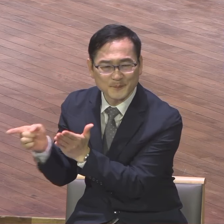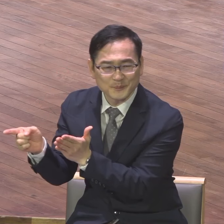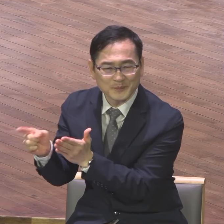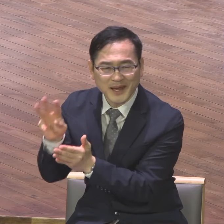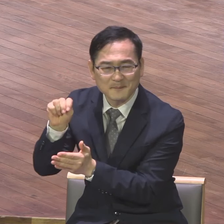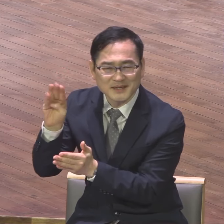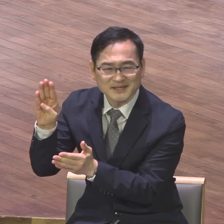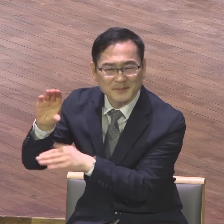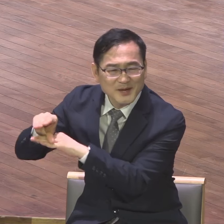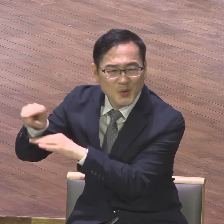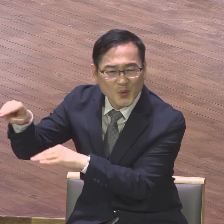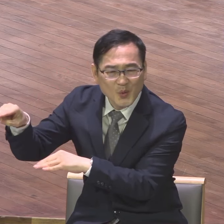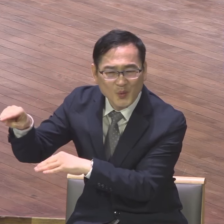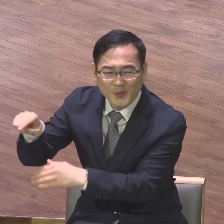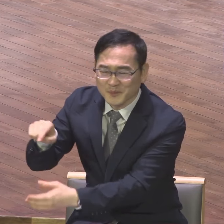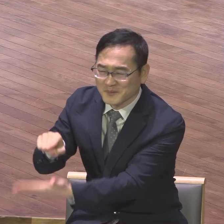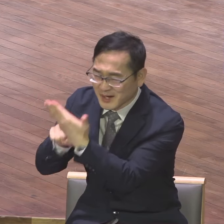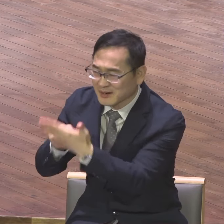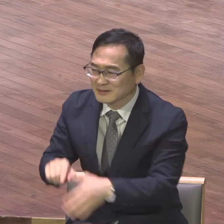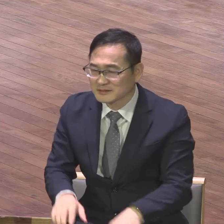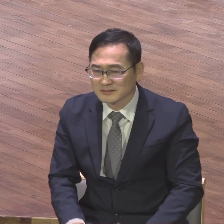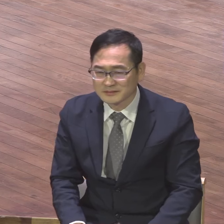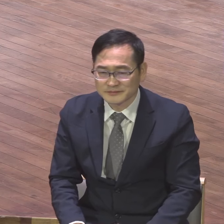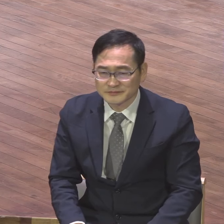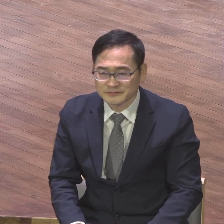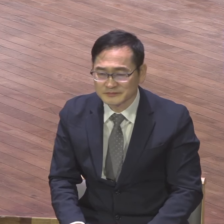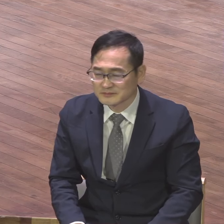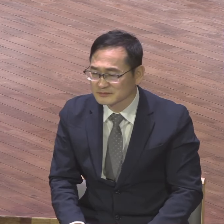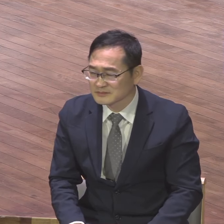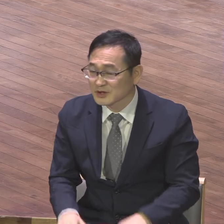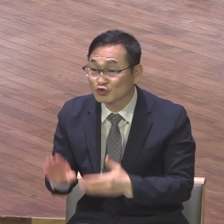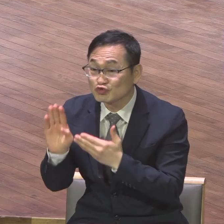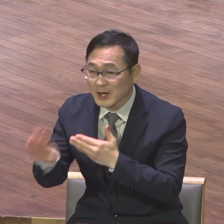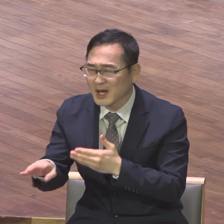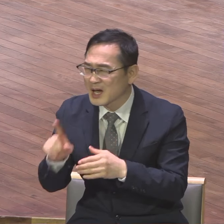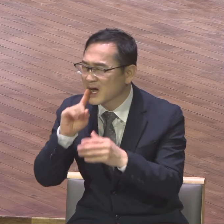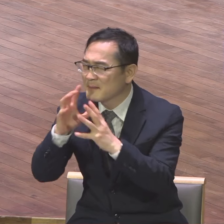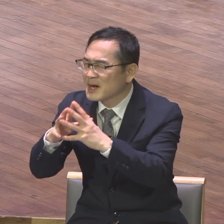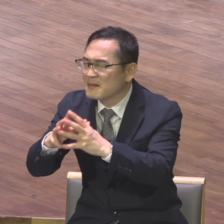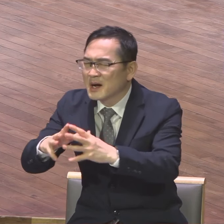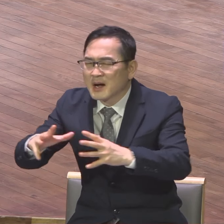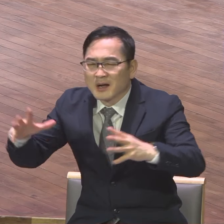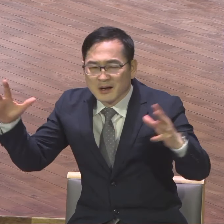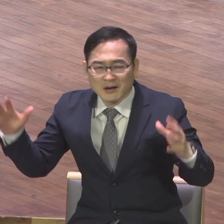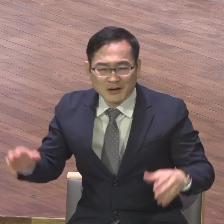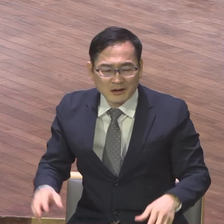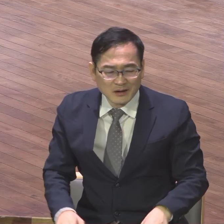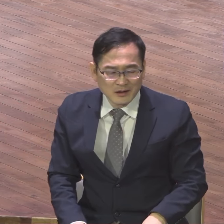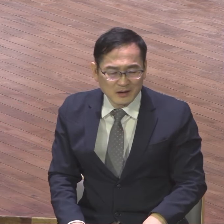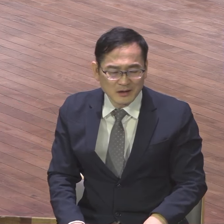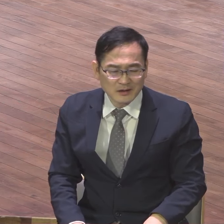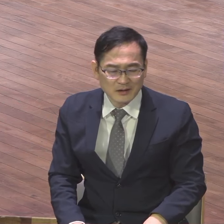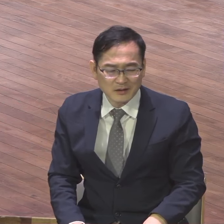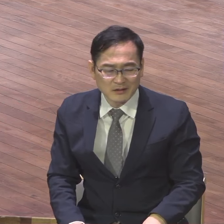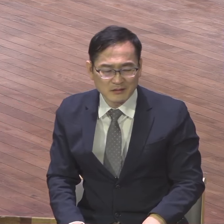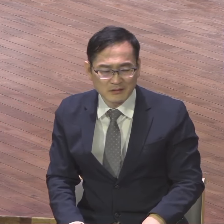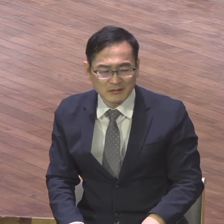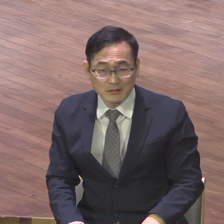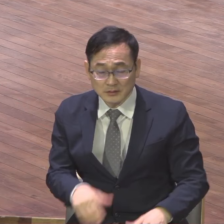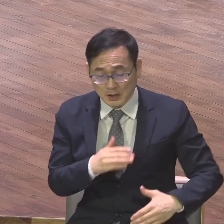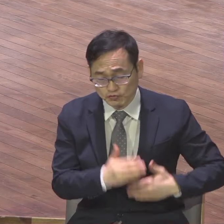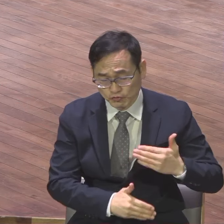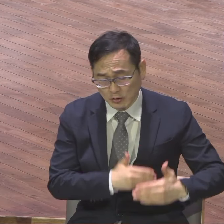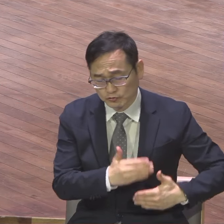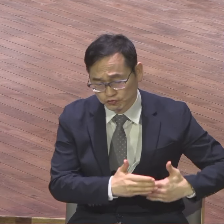하나님께서 너무너무 힘들고 어려운 상황 속에서 주일 금요일날 강의 설교한 제목 그대로